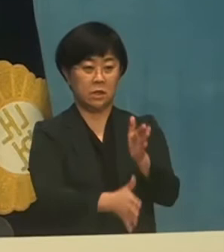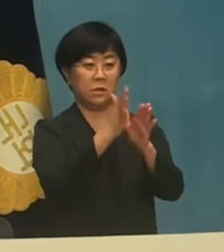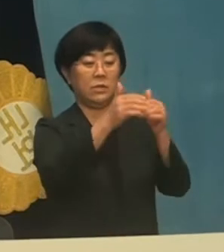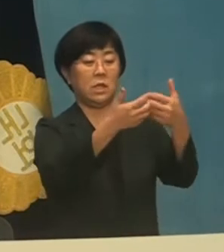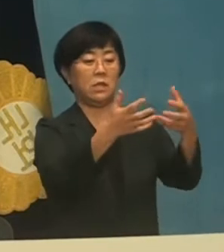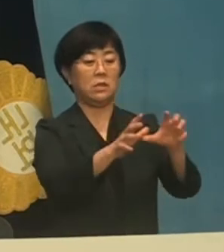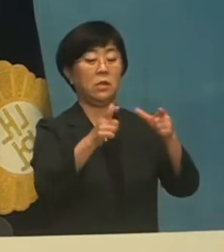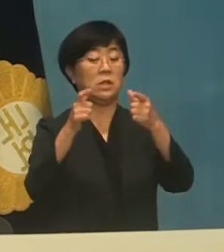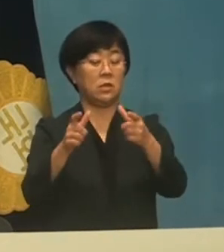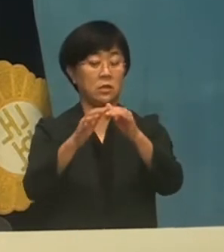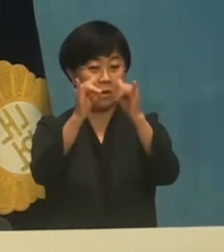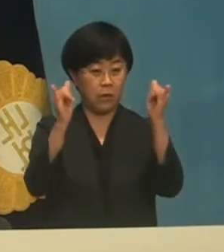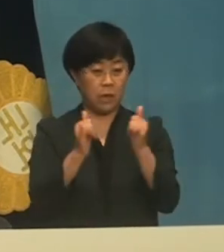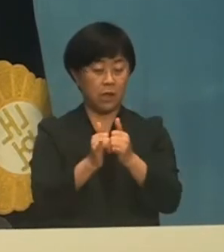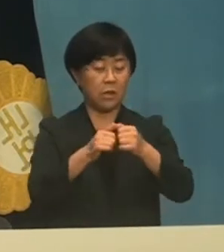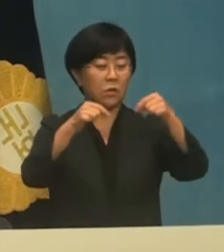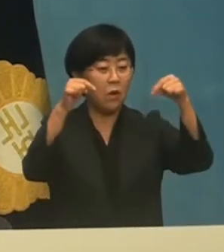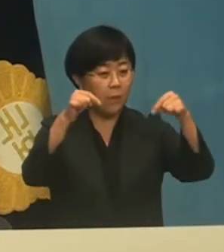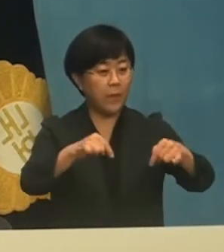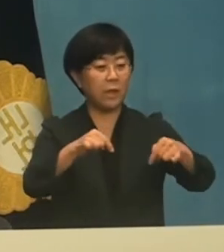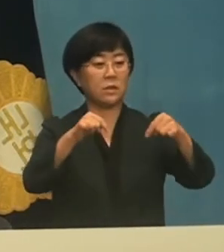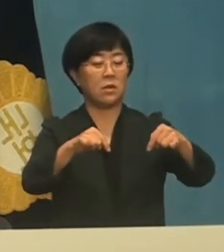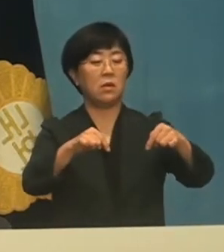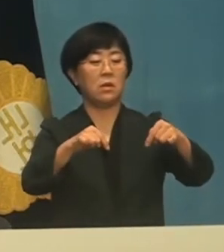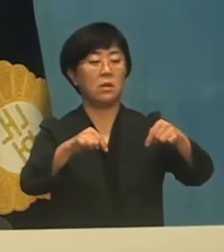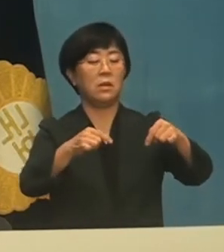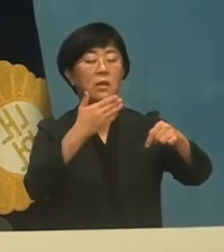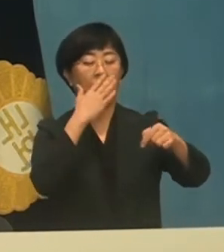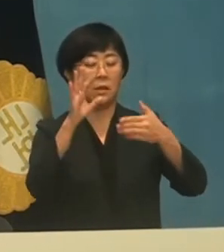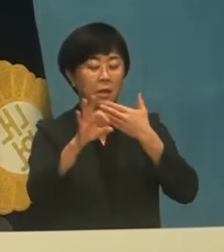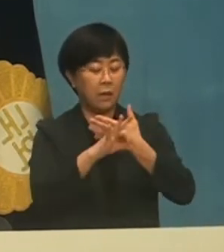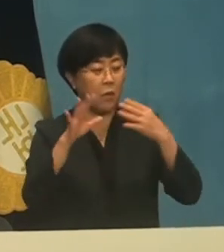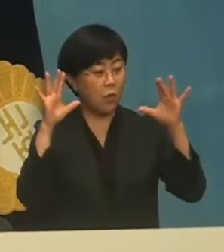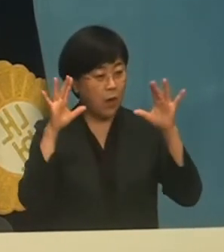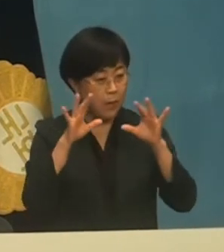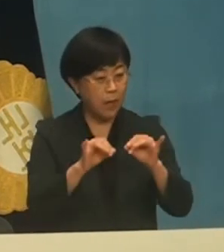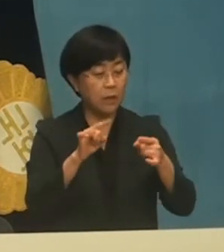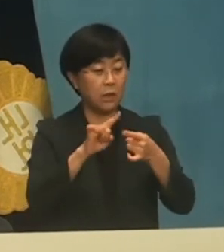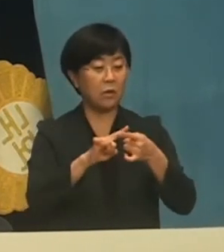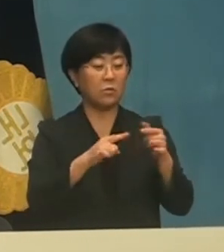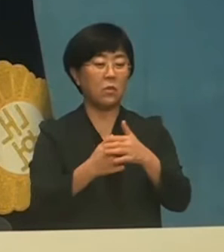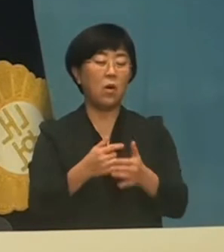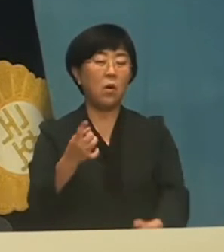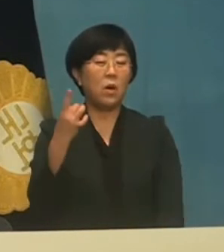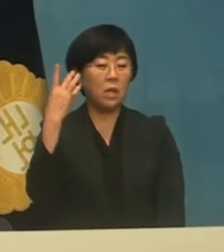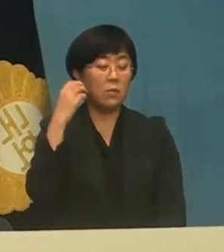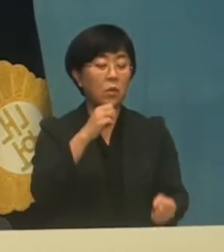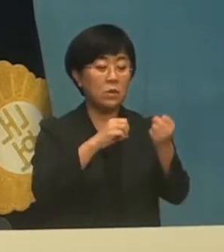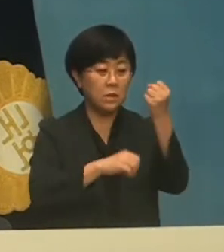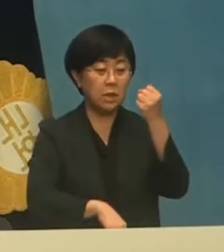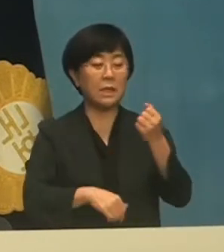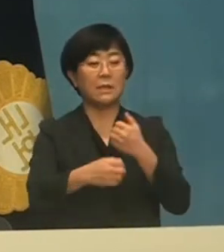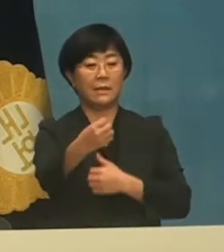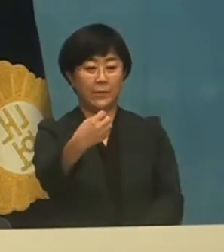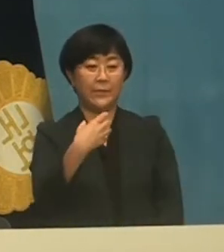시민단체와 지역사회와 계속 협의하여 최대한 공감대를 형성하겠다는 원론적인 답변만 들었을 뿐입니다.